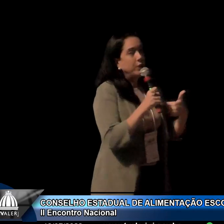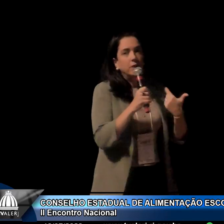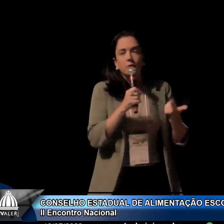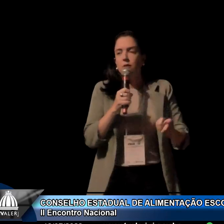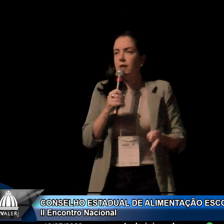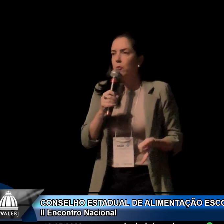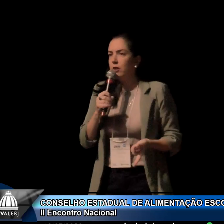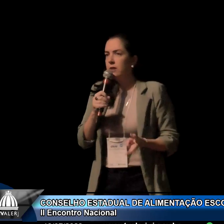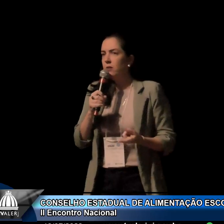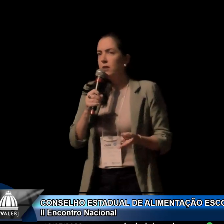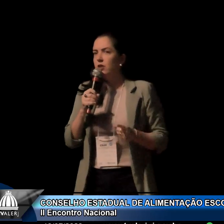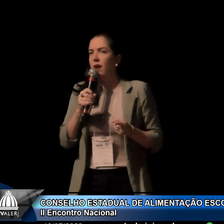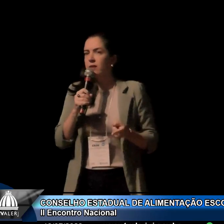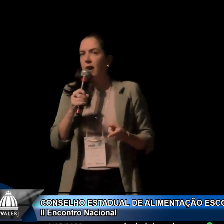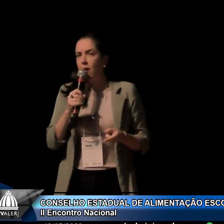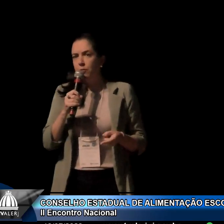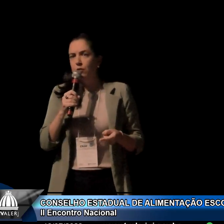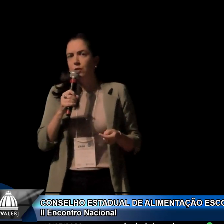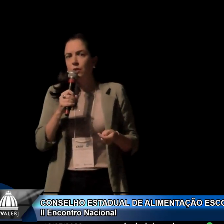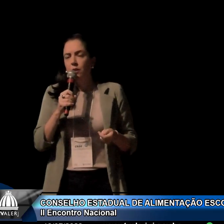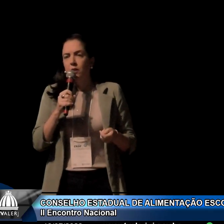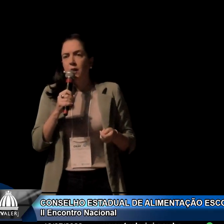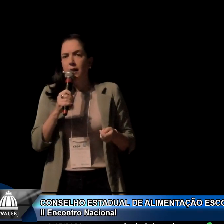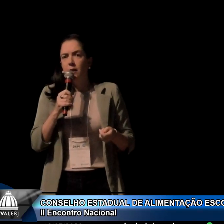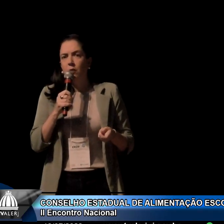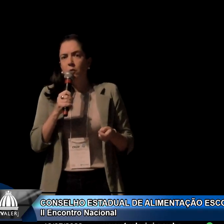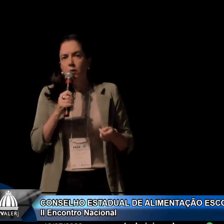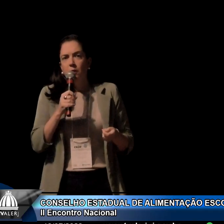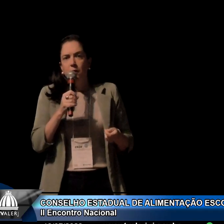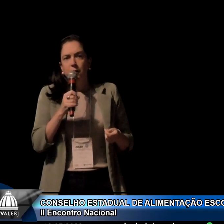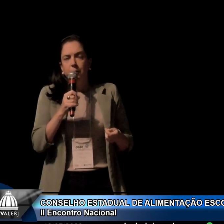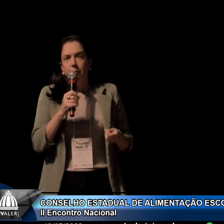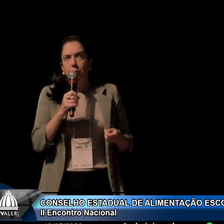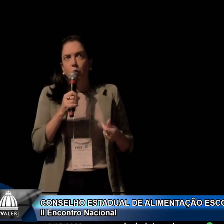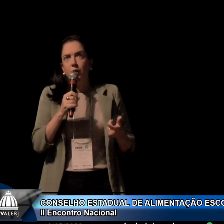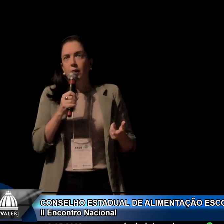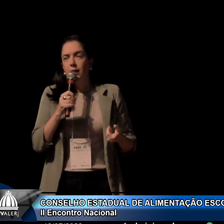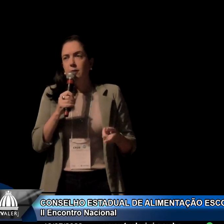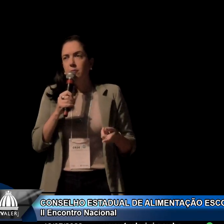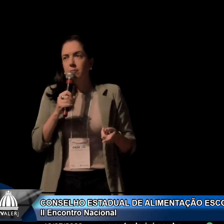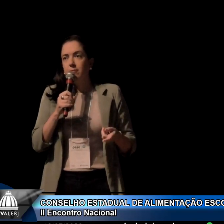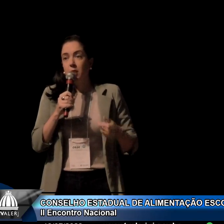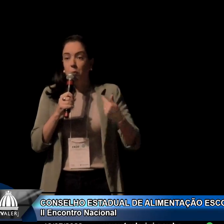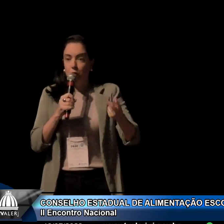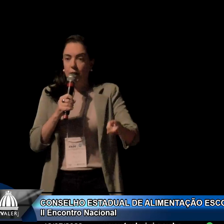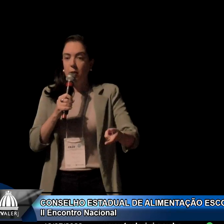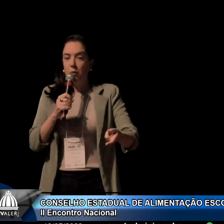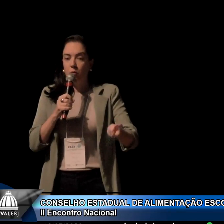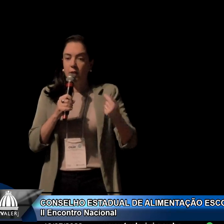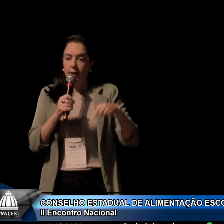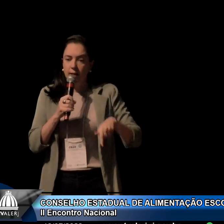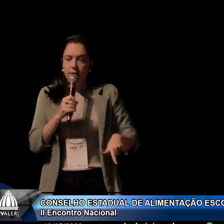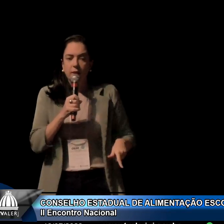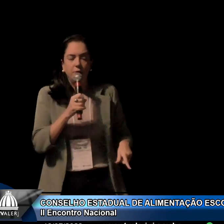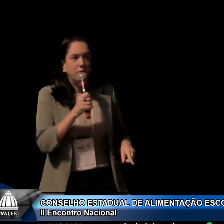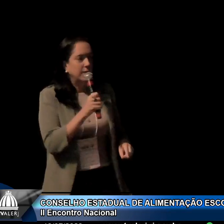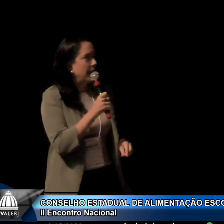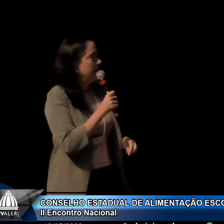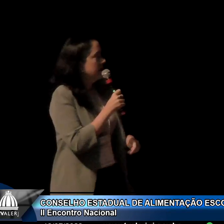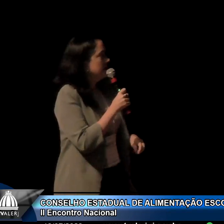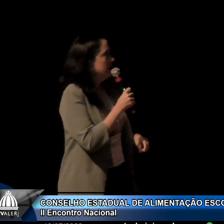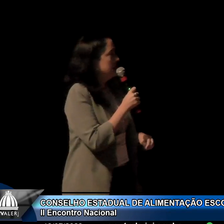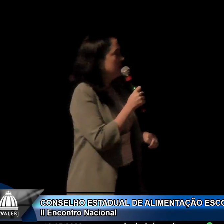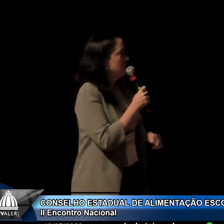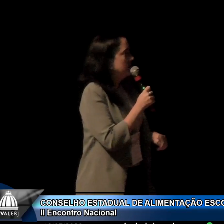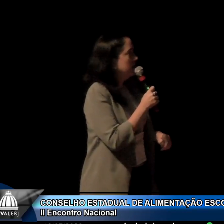apoiando na elaboração desses cardápios né então porque depois lá na ponta elas é